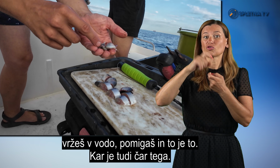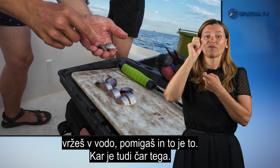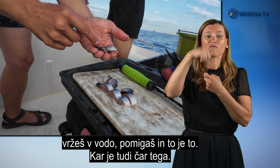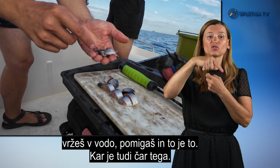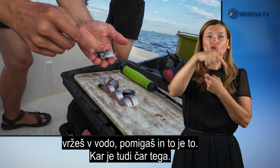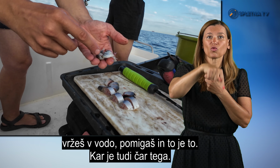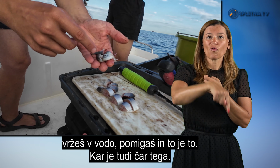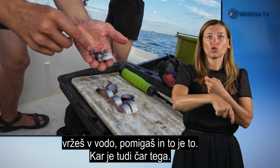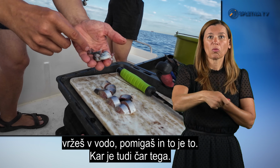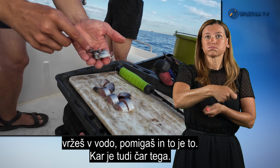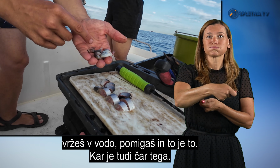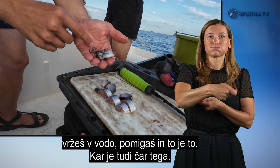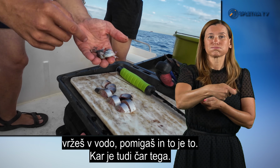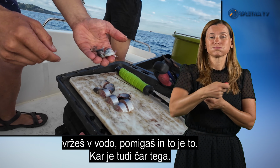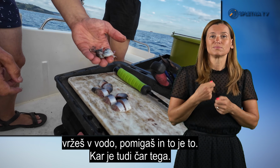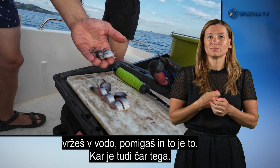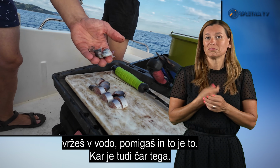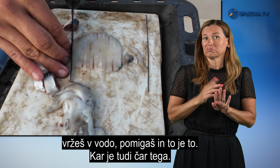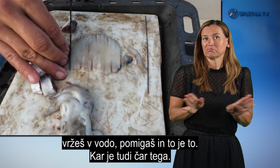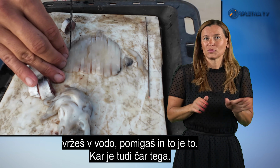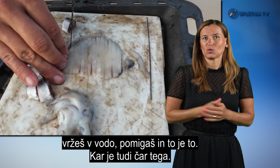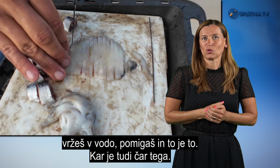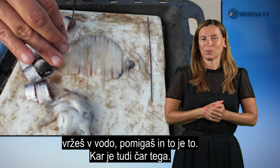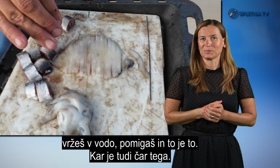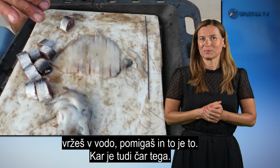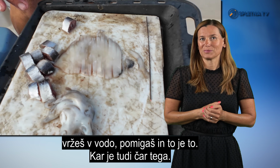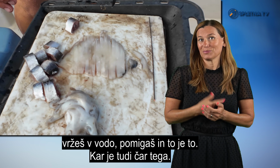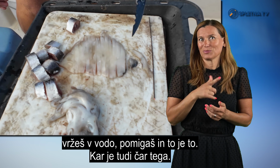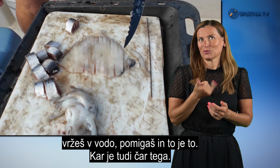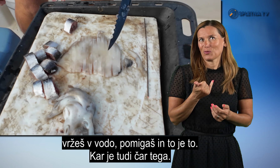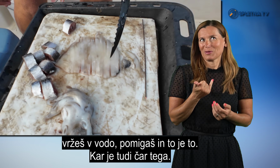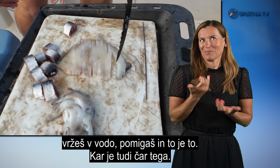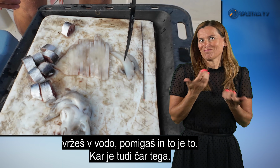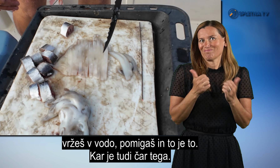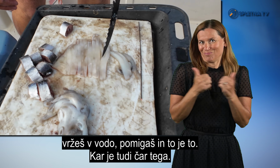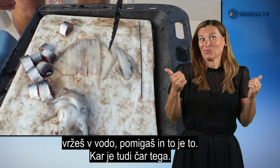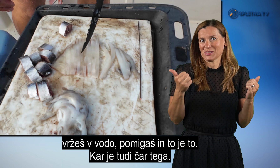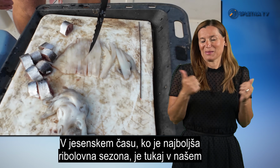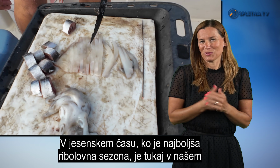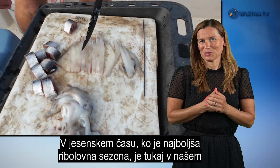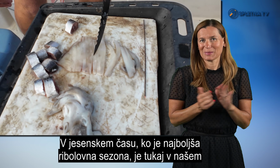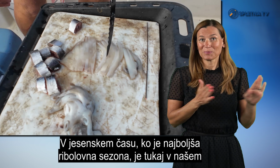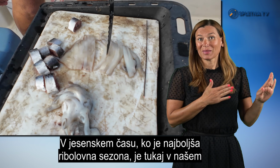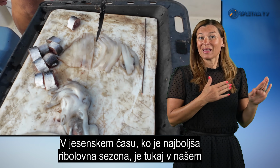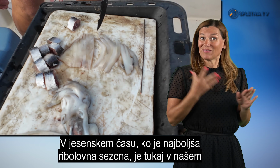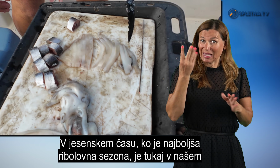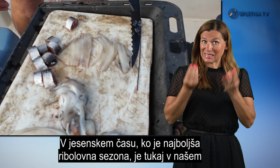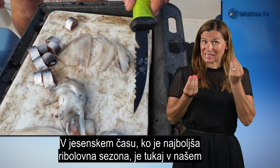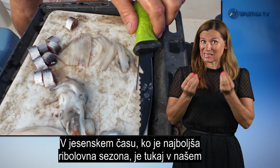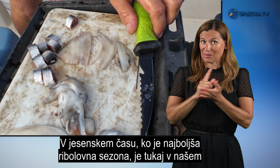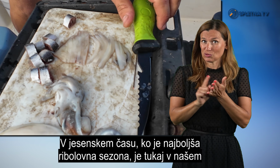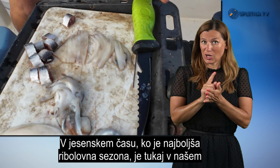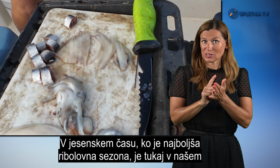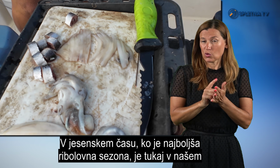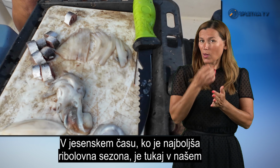vodo, pomigaš in to je to, kar je tudi čar tega. V jesenskem času, ko